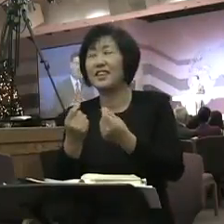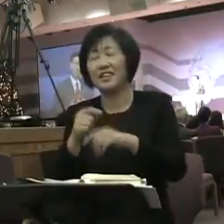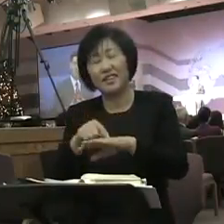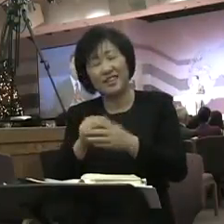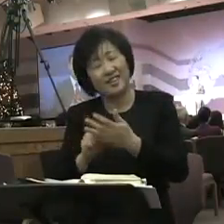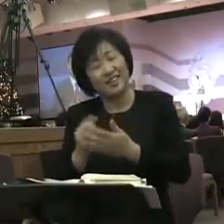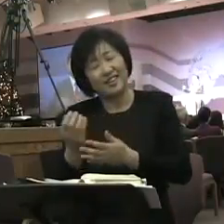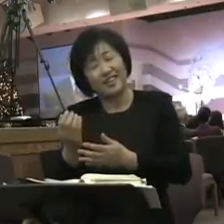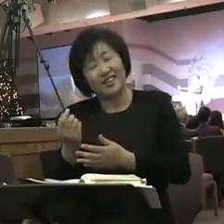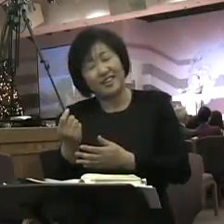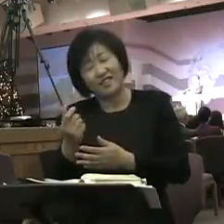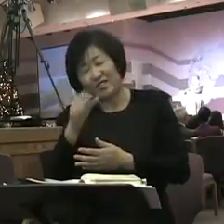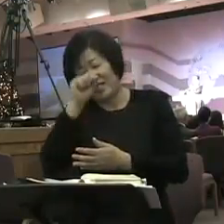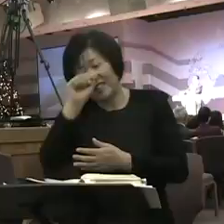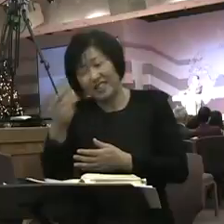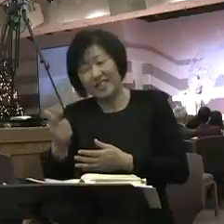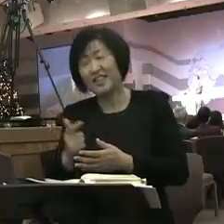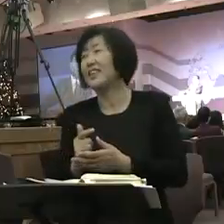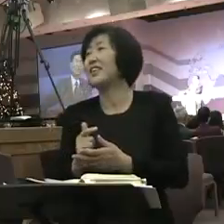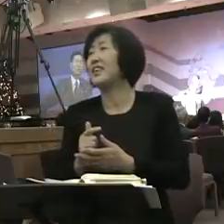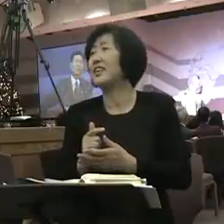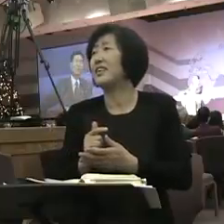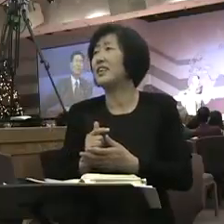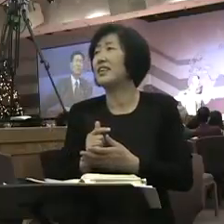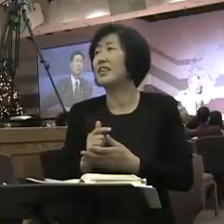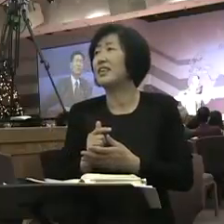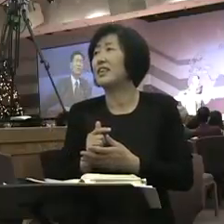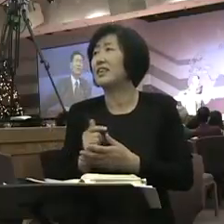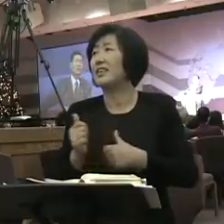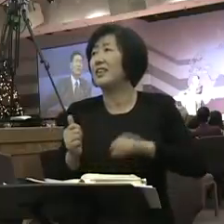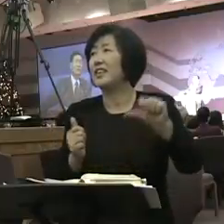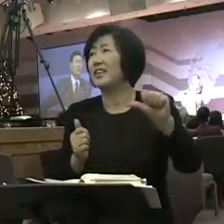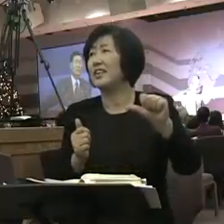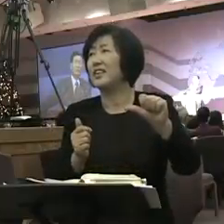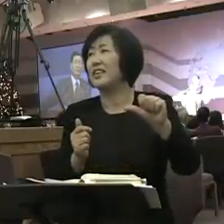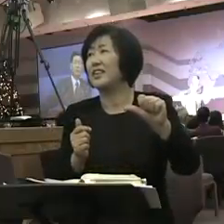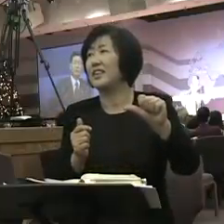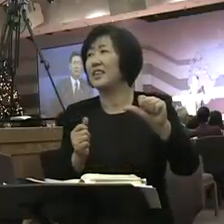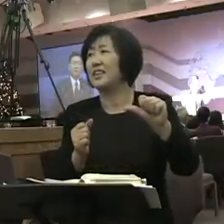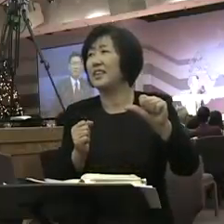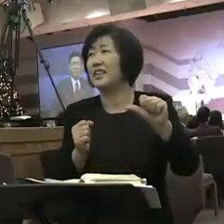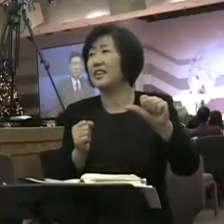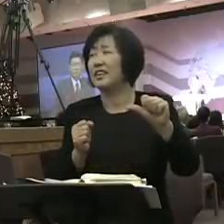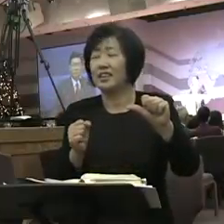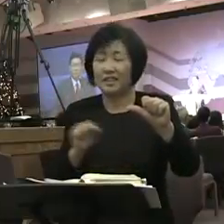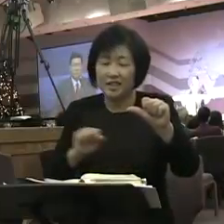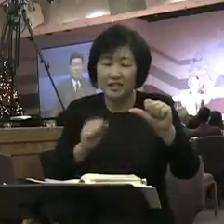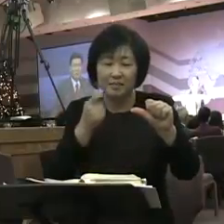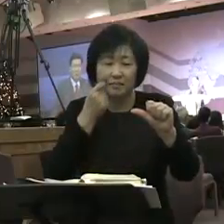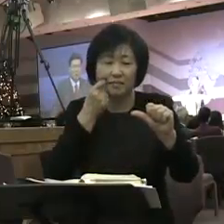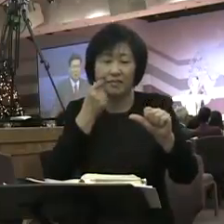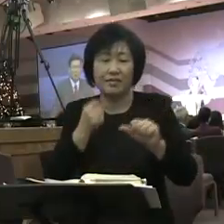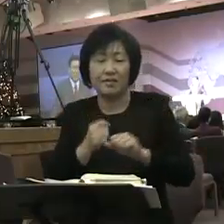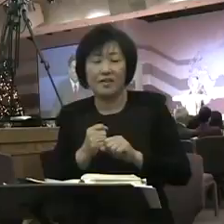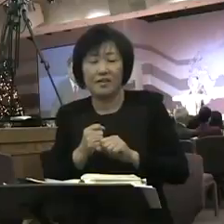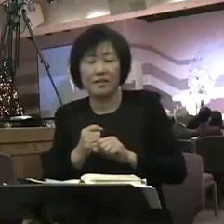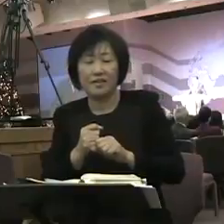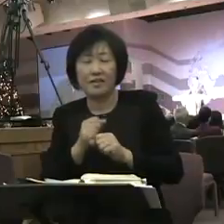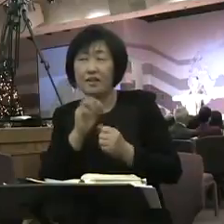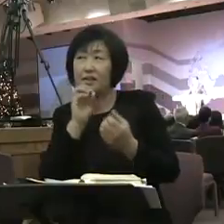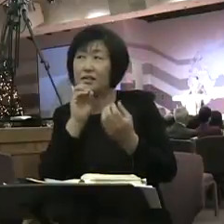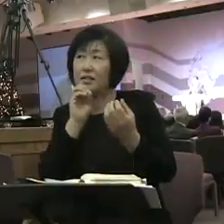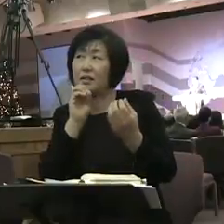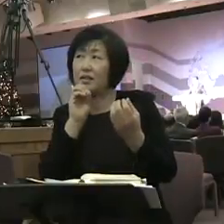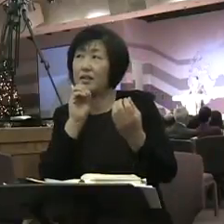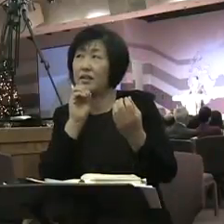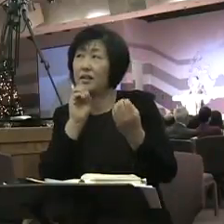언짢아요. 난 뭐 플레이스테이션이 있었는데 우리 아들이 꼼짝 못하게 좀 대답을 못한다,